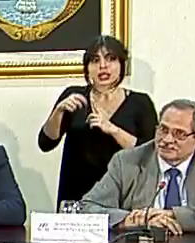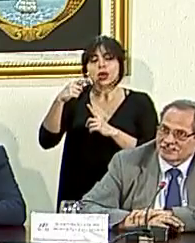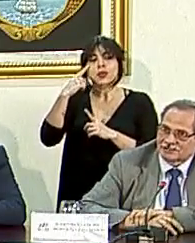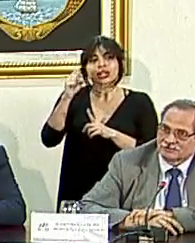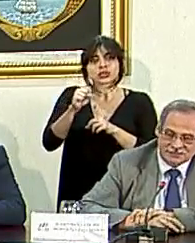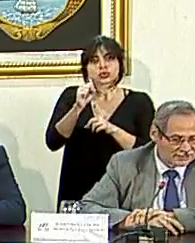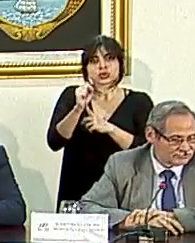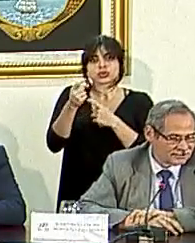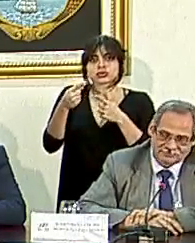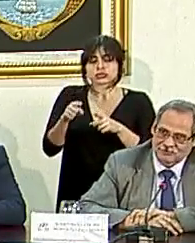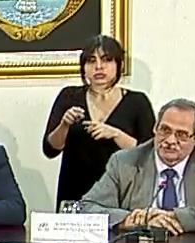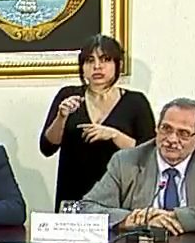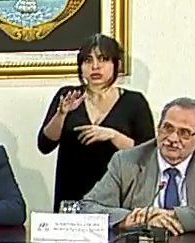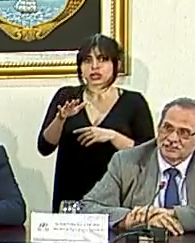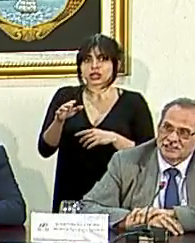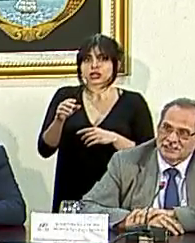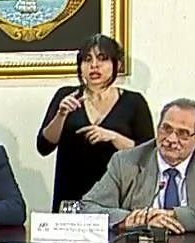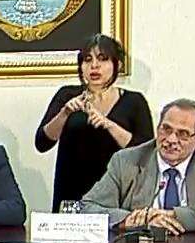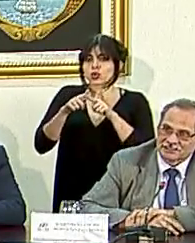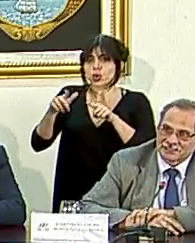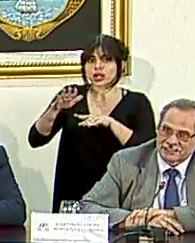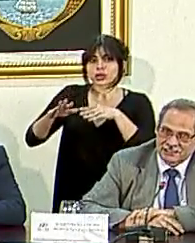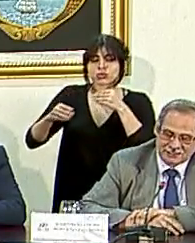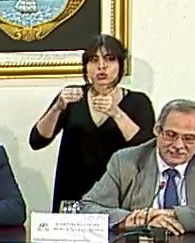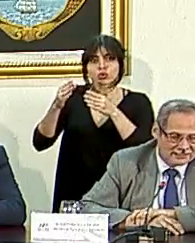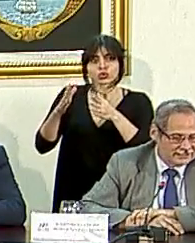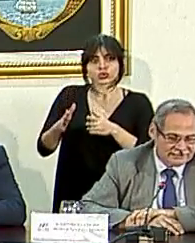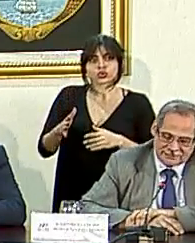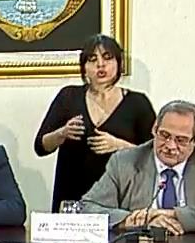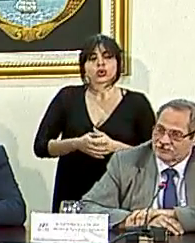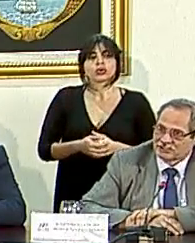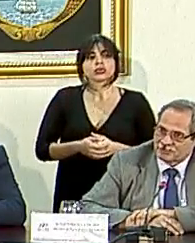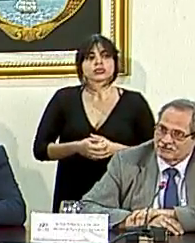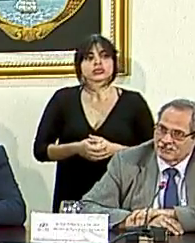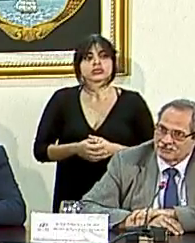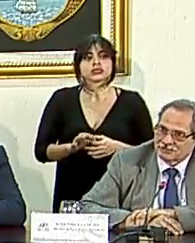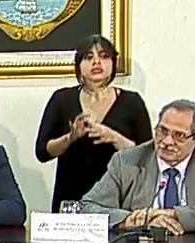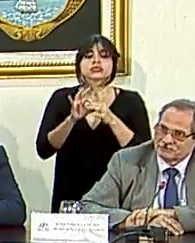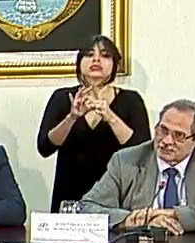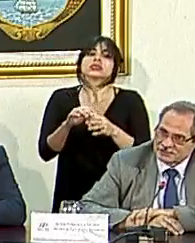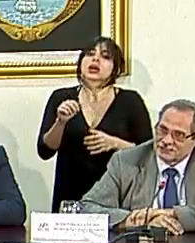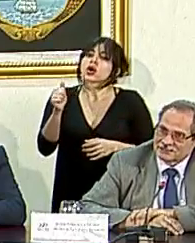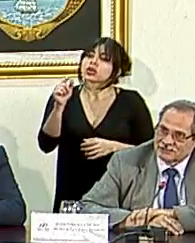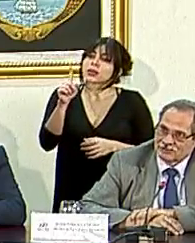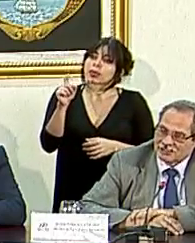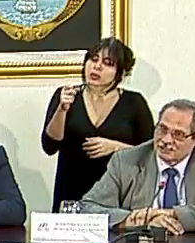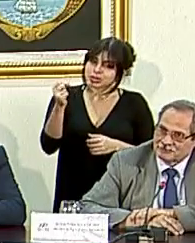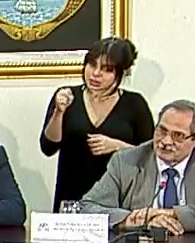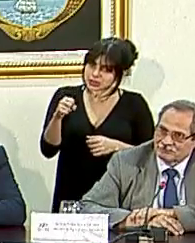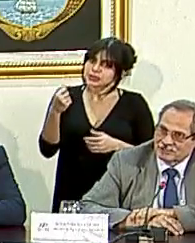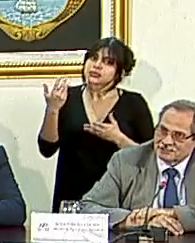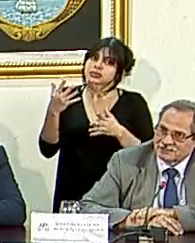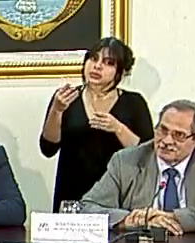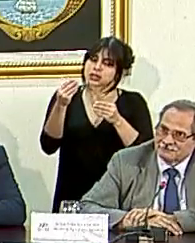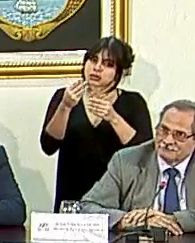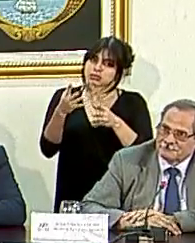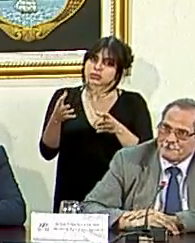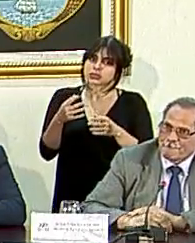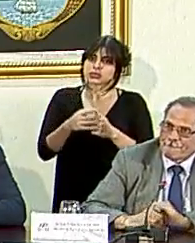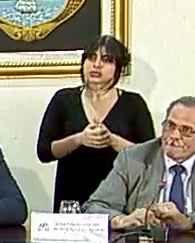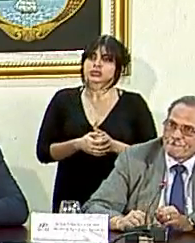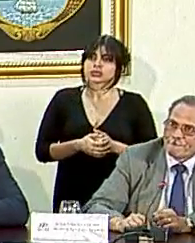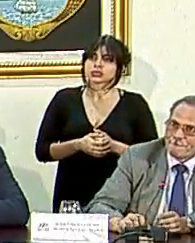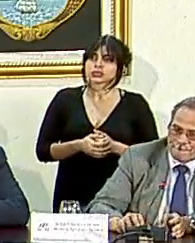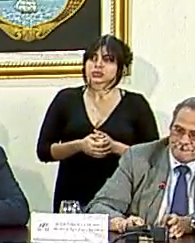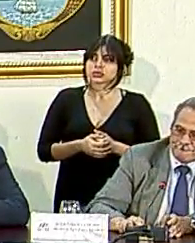está presentando en las zonas de producción platanera. Con respecto a la otra pregunta, sí, ya salió la misión para Chile.